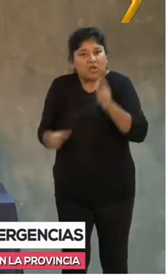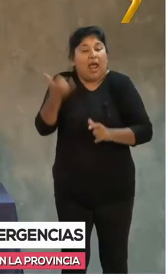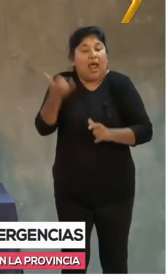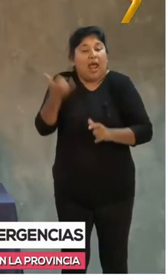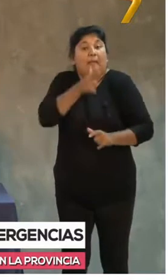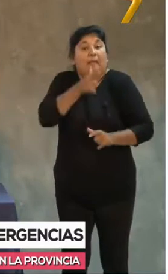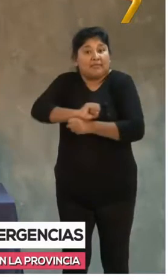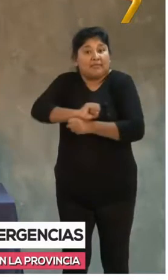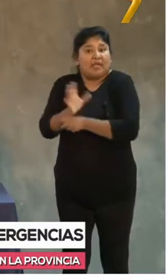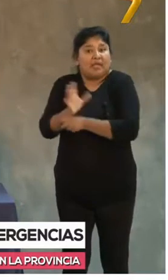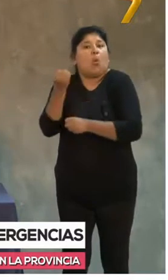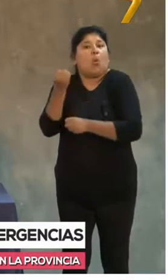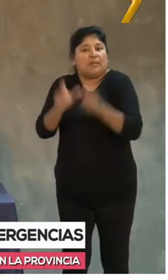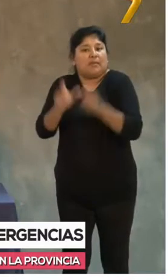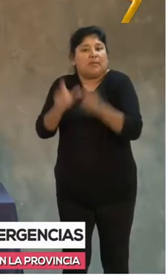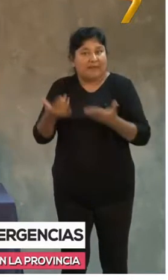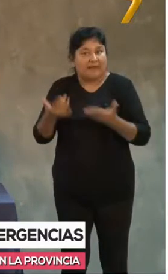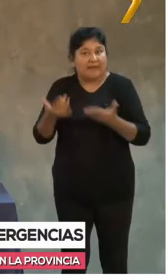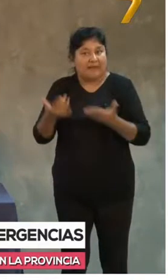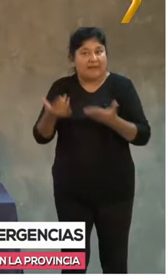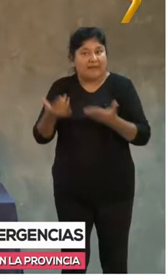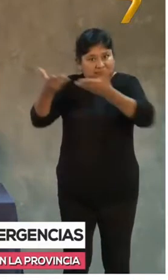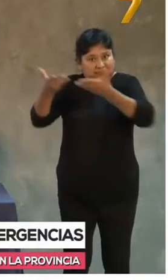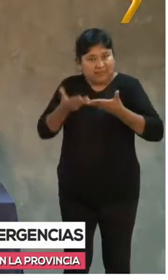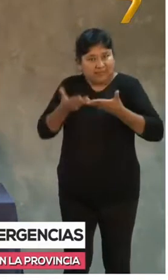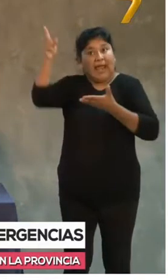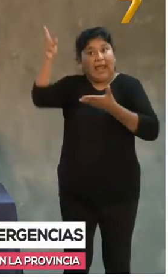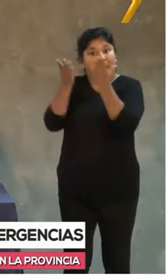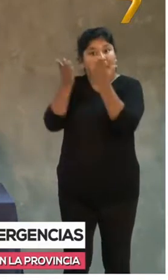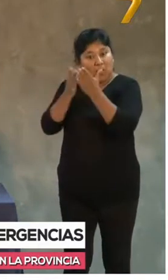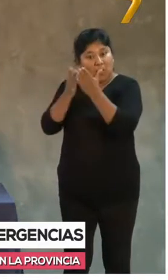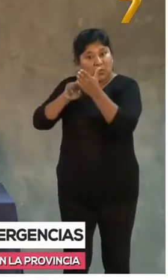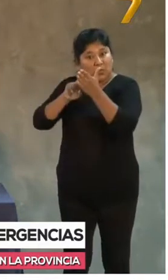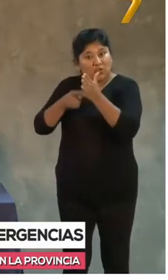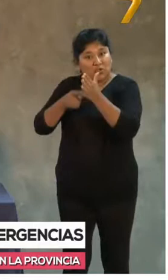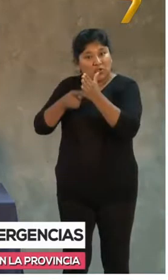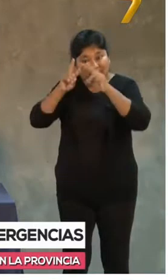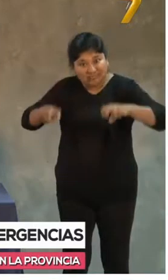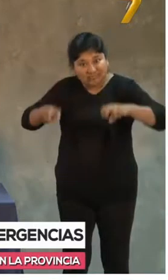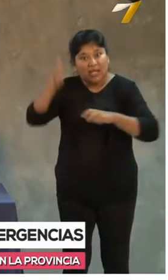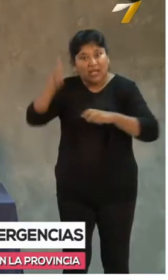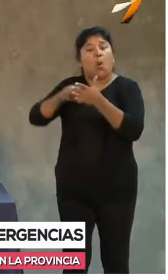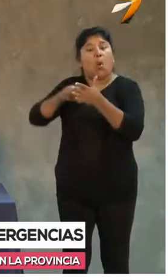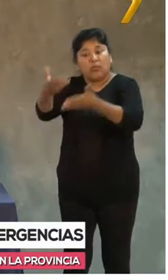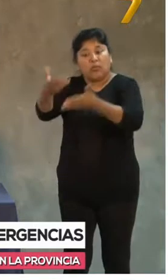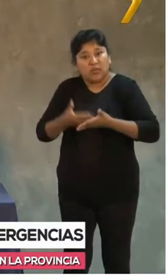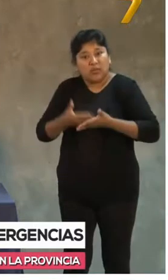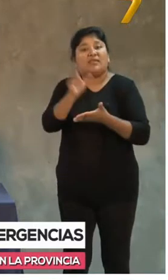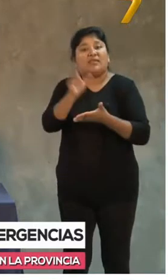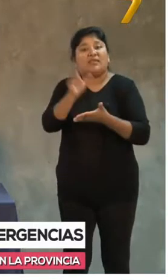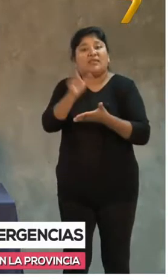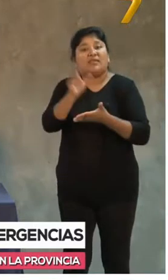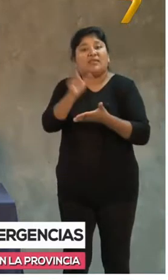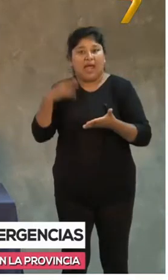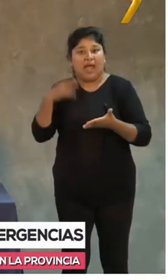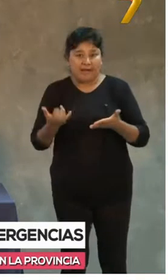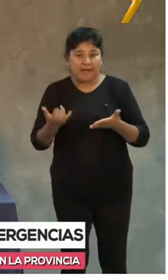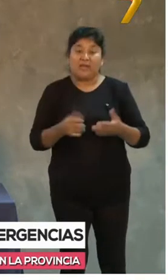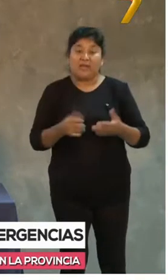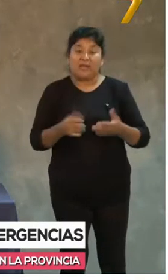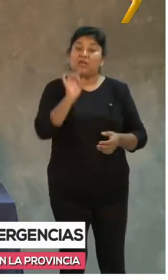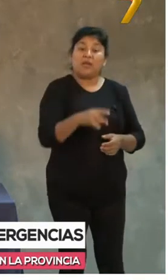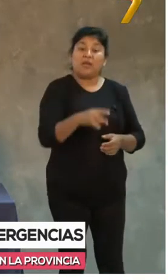resultado del Instituto Malbrán, tenemos dos casos que son los que mencioné, la persona que se encuentra internada en el Hospital Soria de